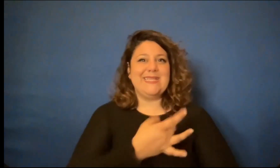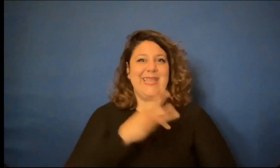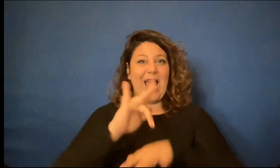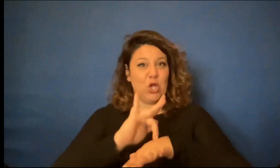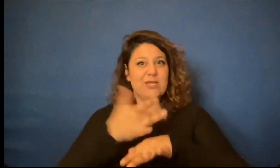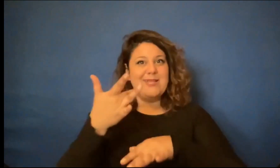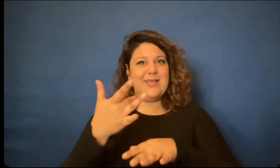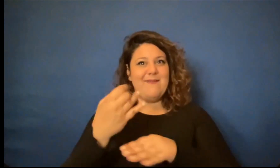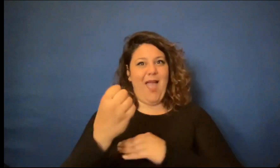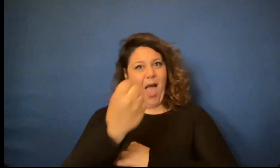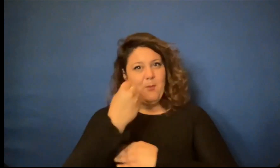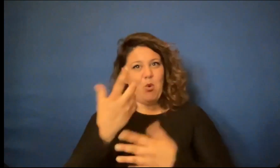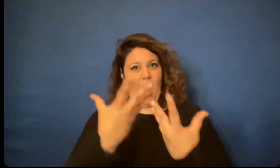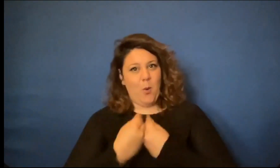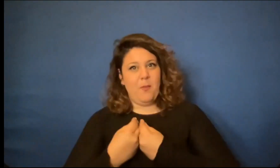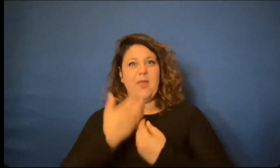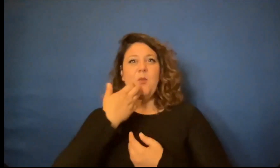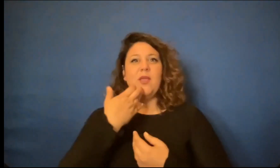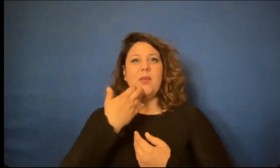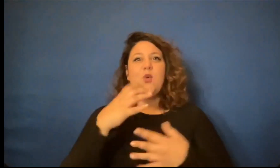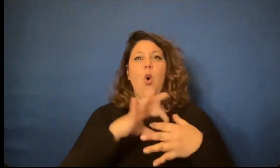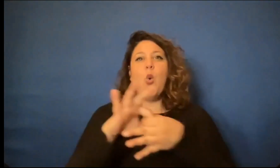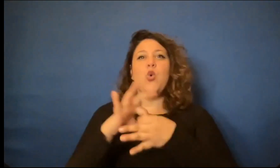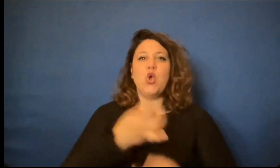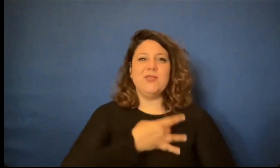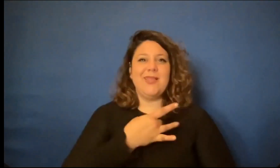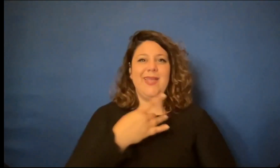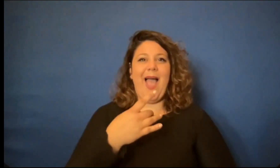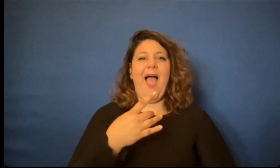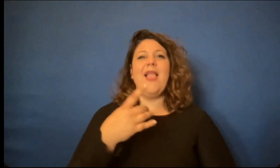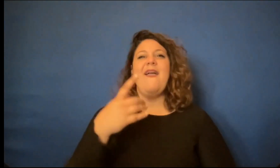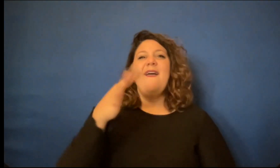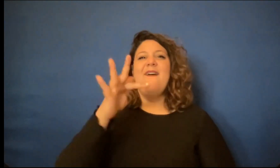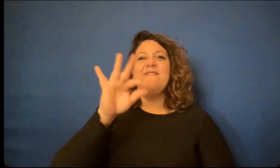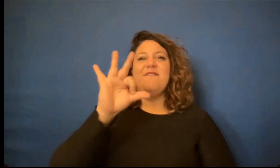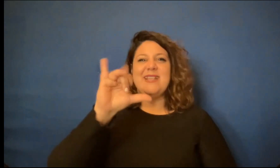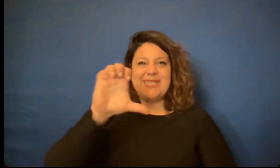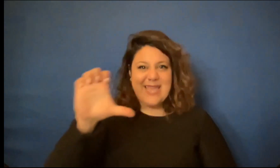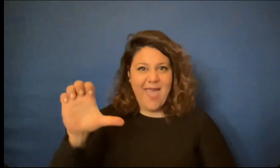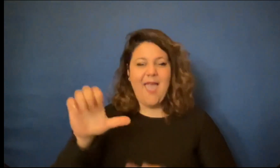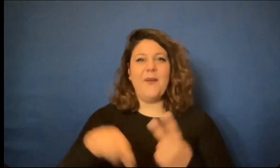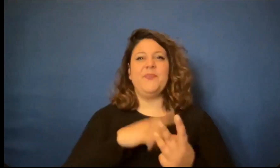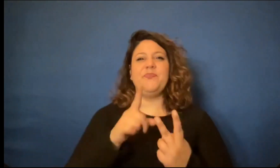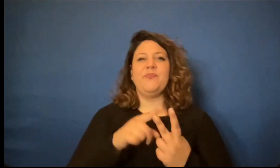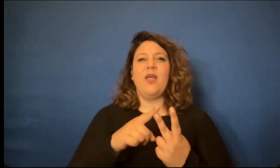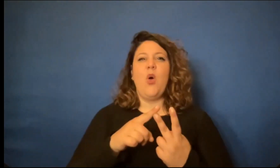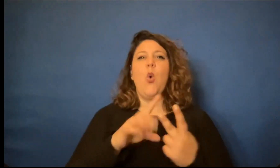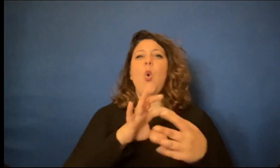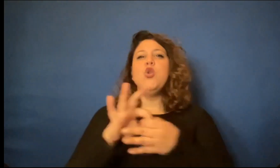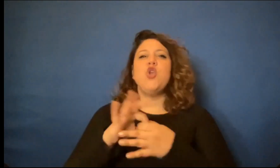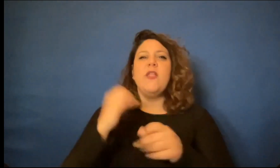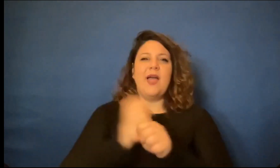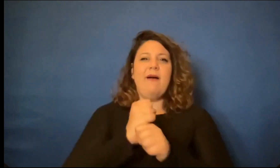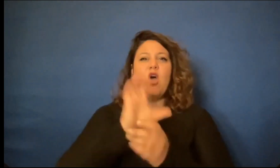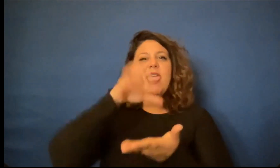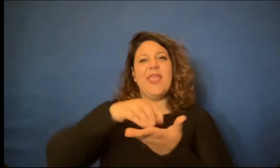esta realidad, como es Unión Sindical Obrera, como es FESIE, como es Unión de Trabajadores de Centros Especiales de Empleo, porque